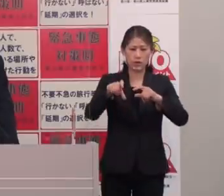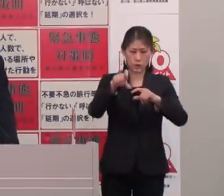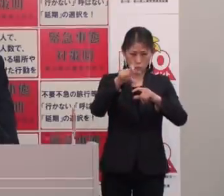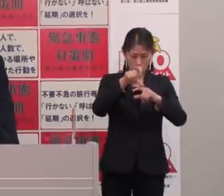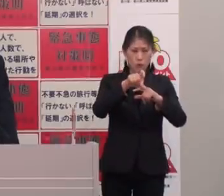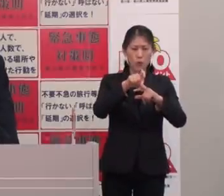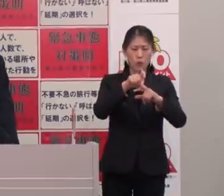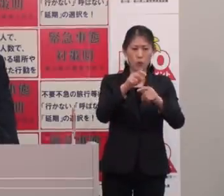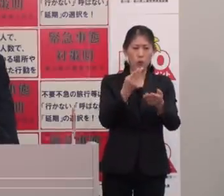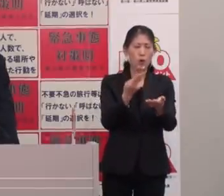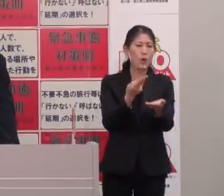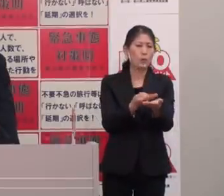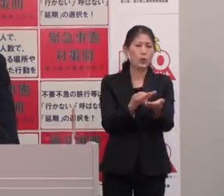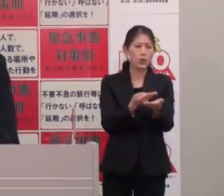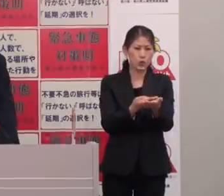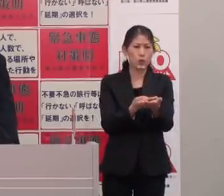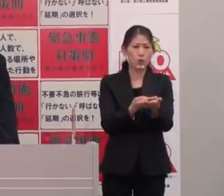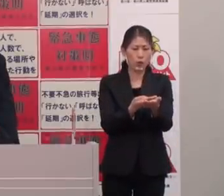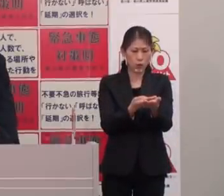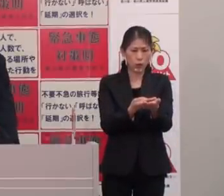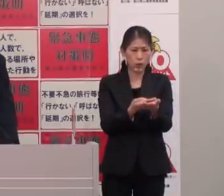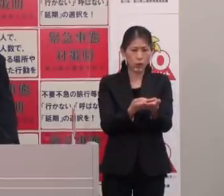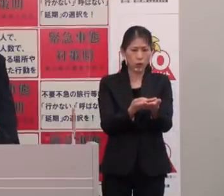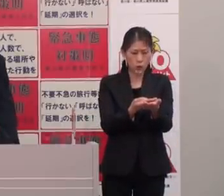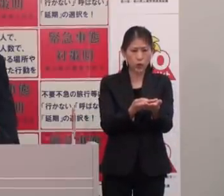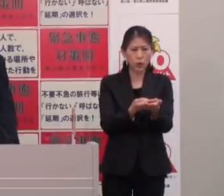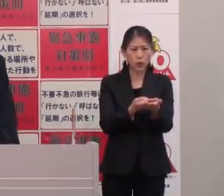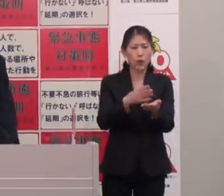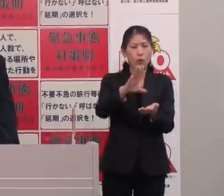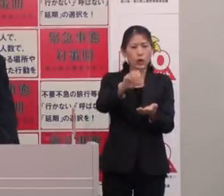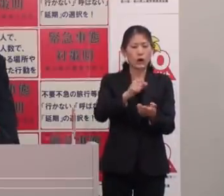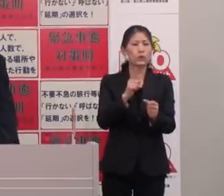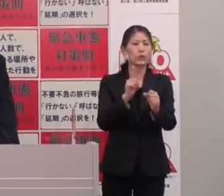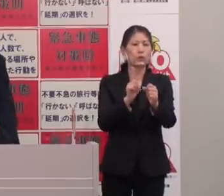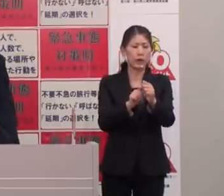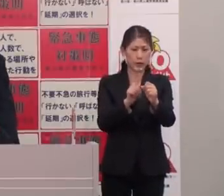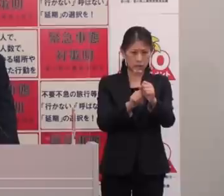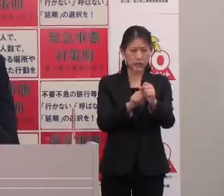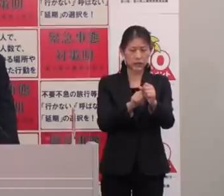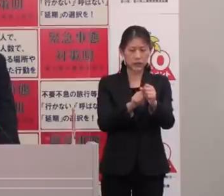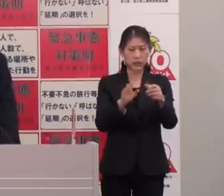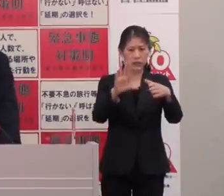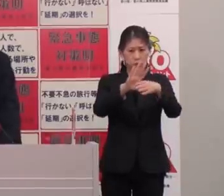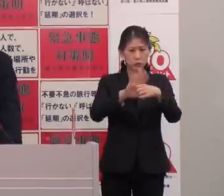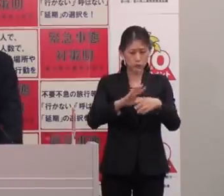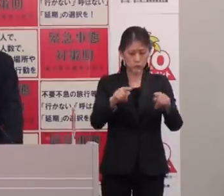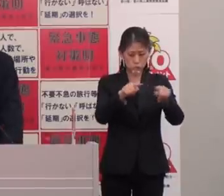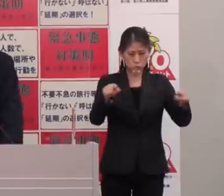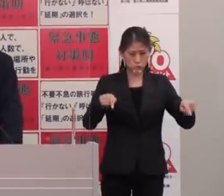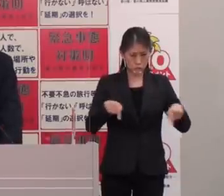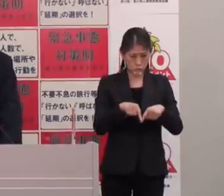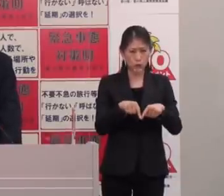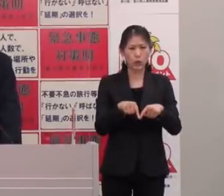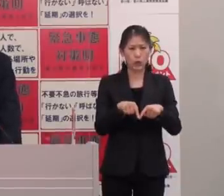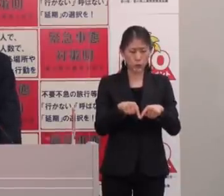保について今後文書等で要請依頼を行いたいと考えています